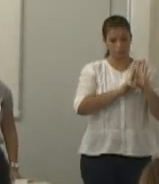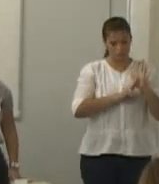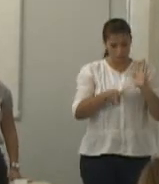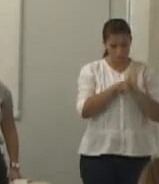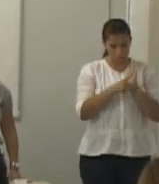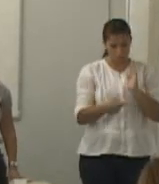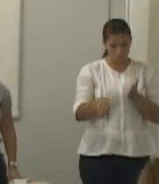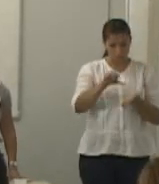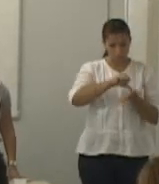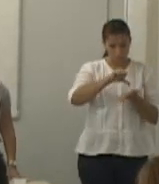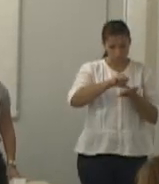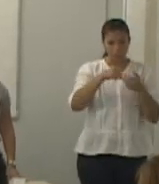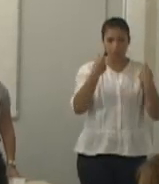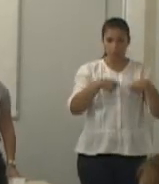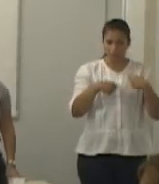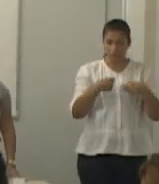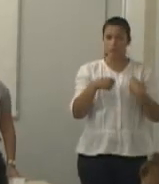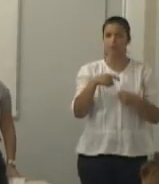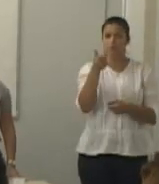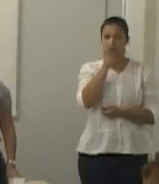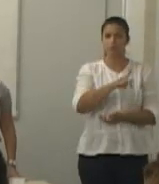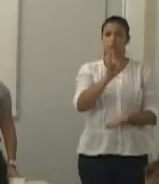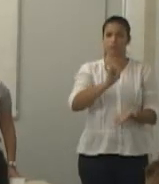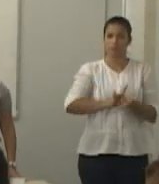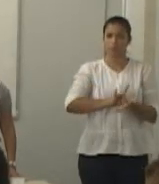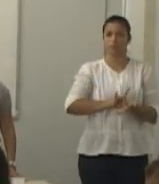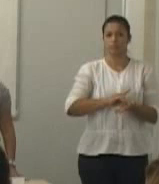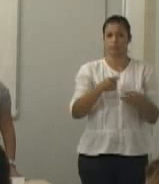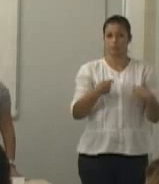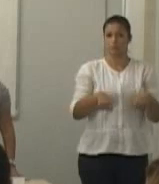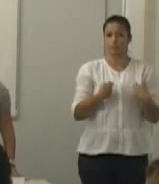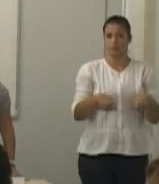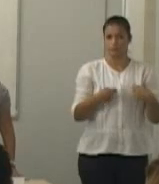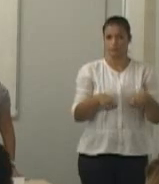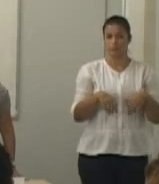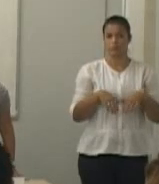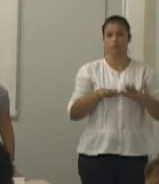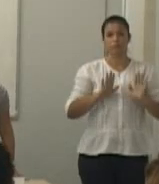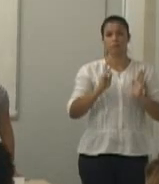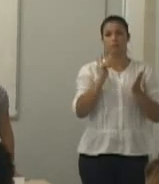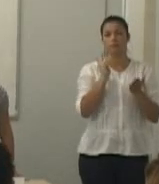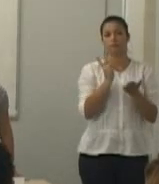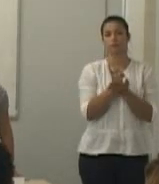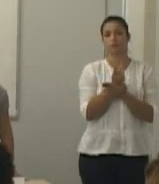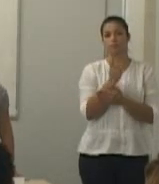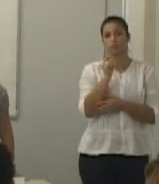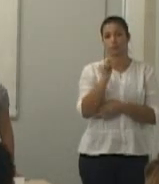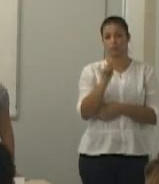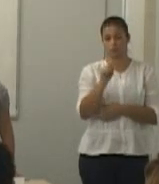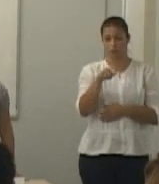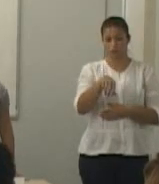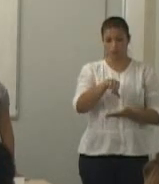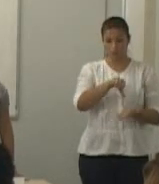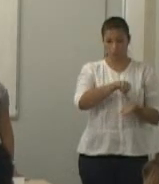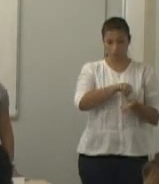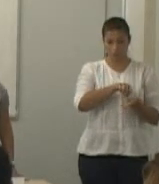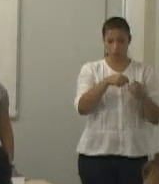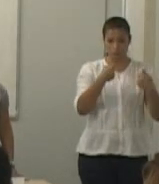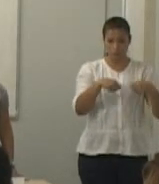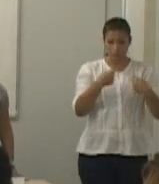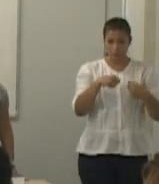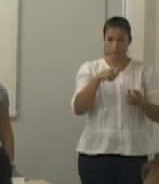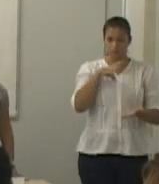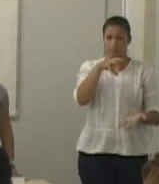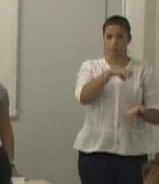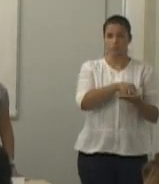campus precisa ser feito o que acontece aqui no Campus precisa ser